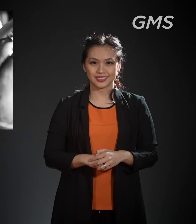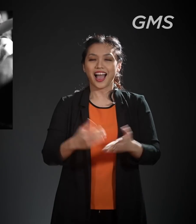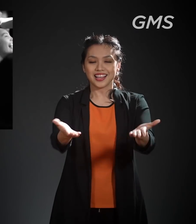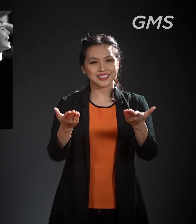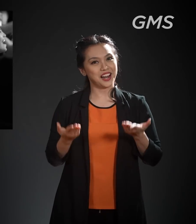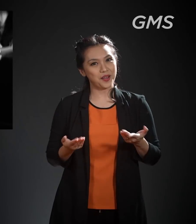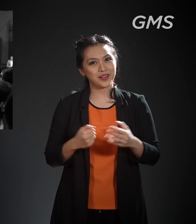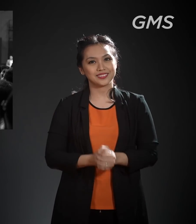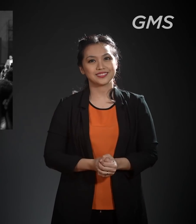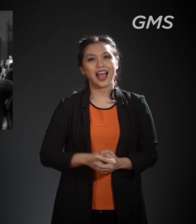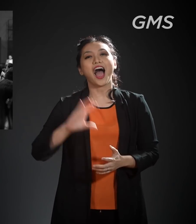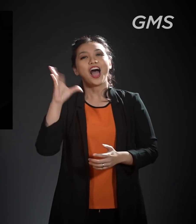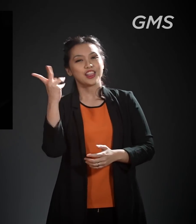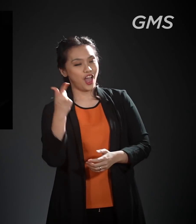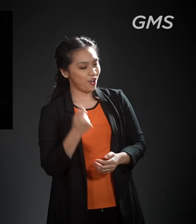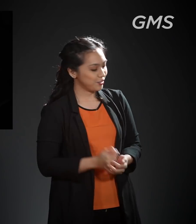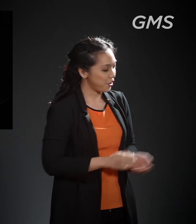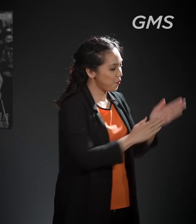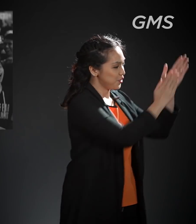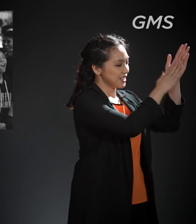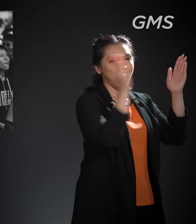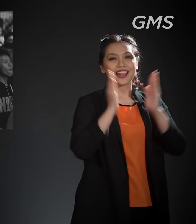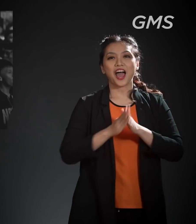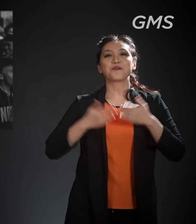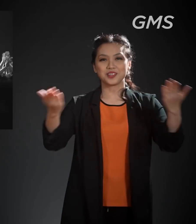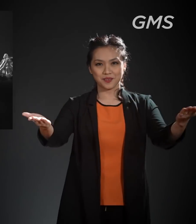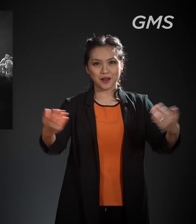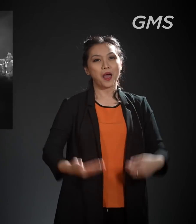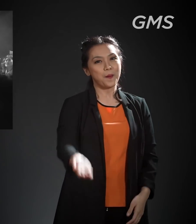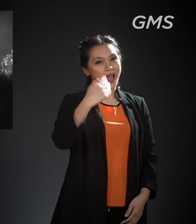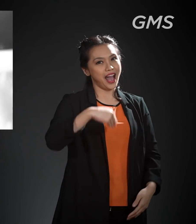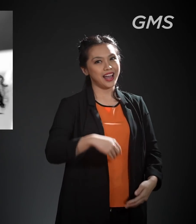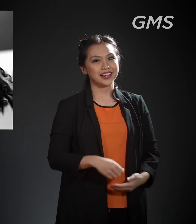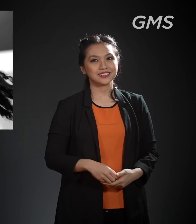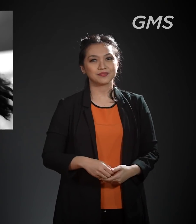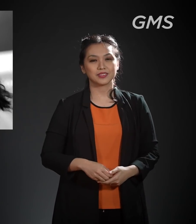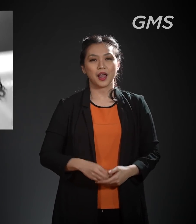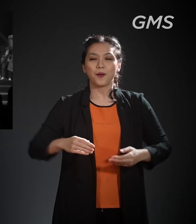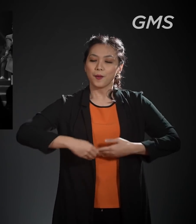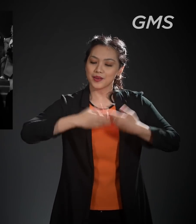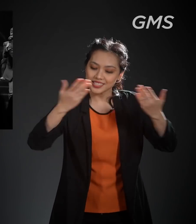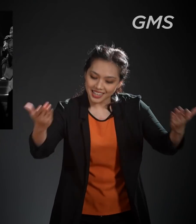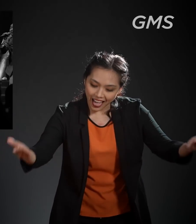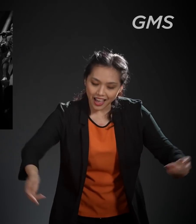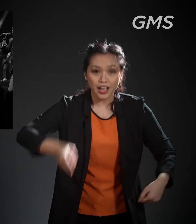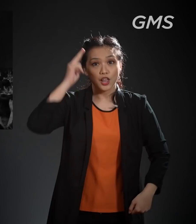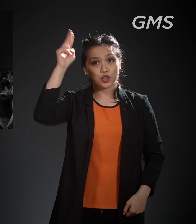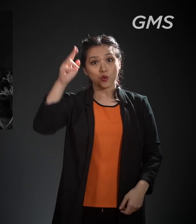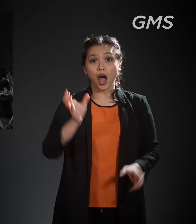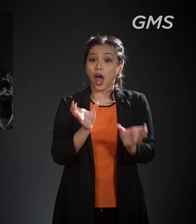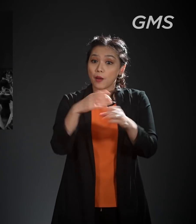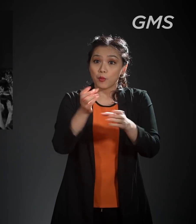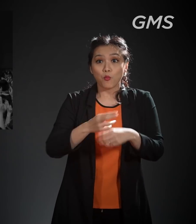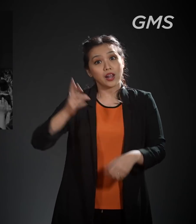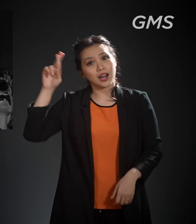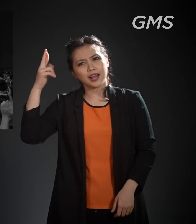Welcome to the Year of Praise and Provision. Mari kita mengizinkan Tuhan merajut rancangan yang